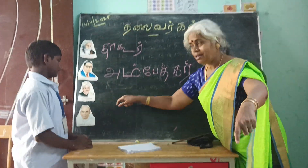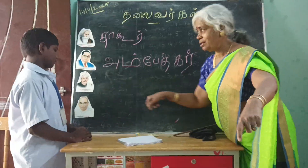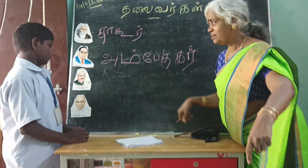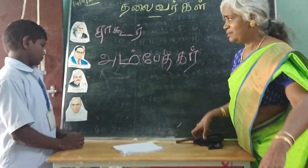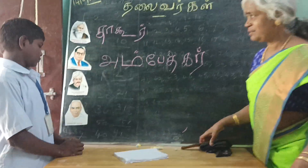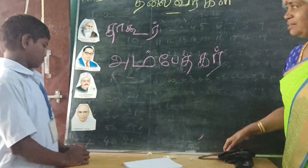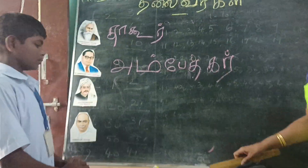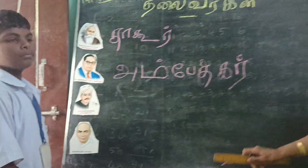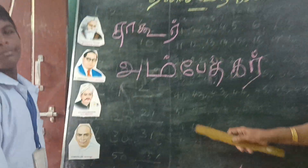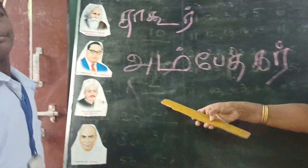பார்க்கலாம்.